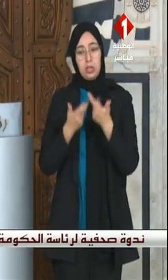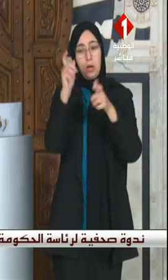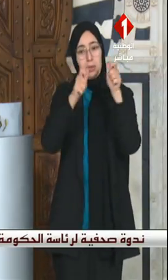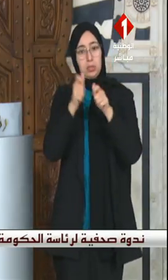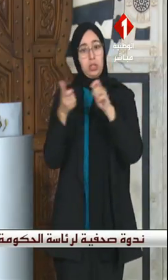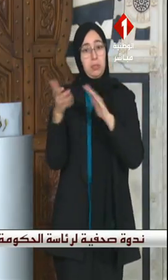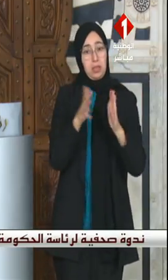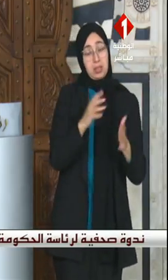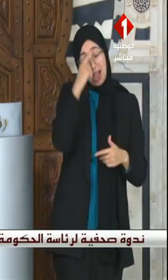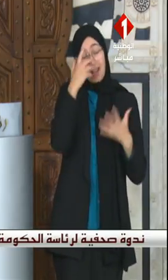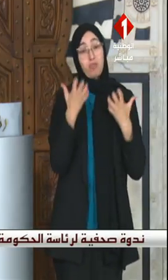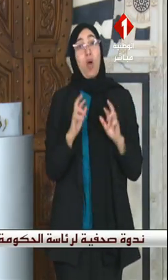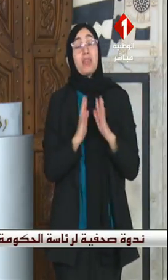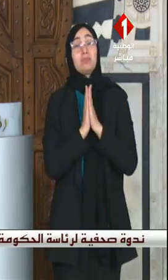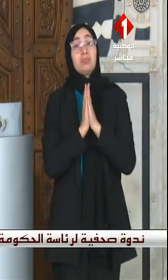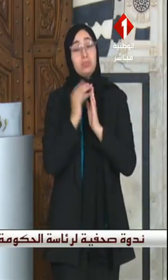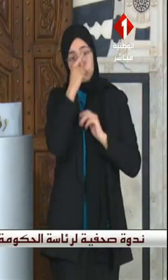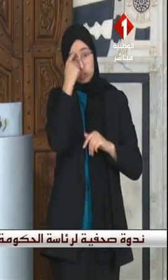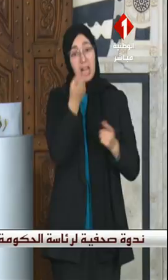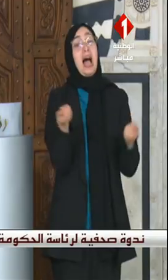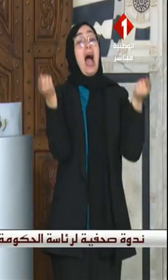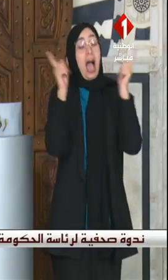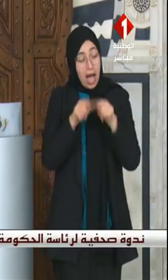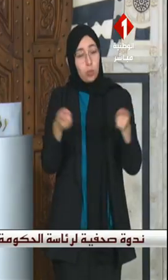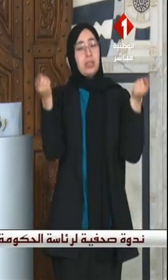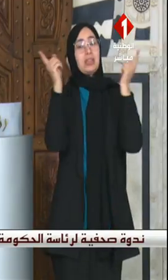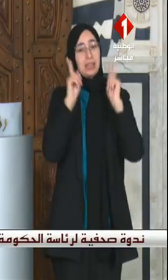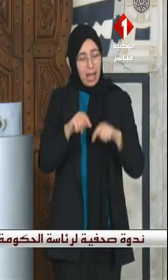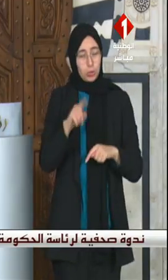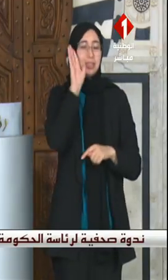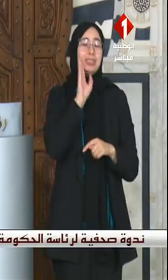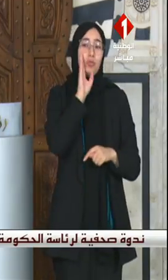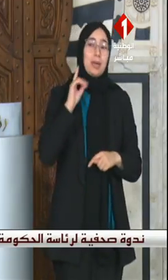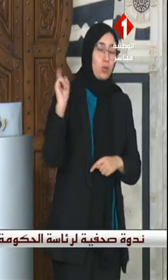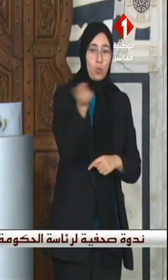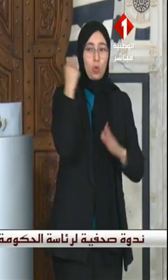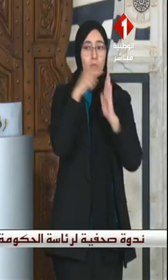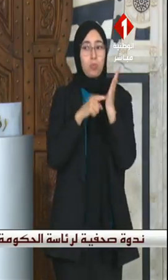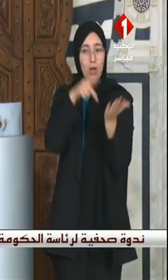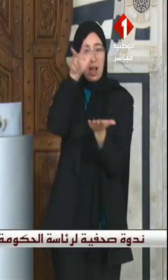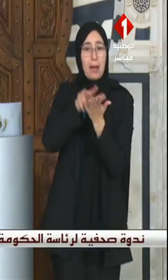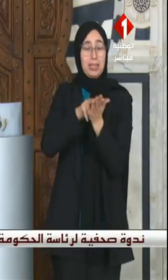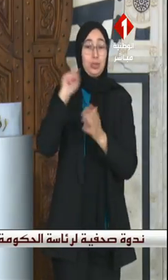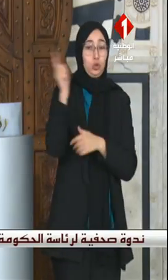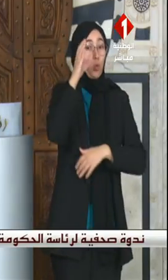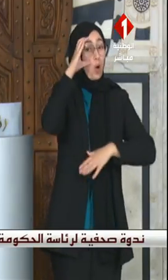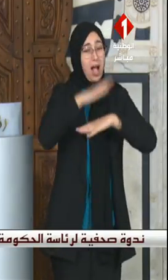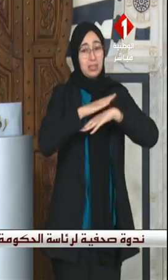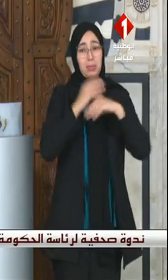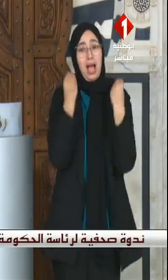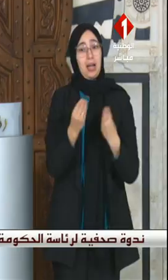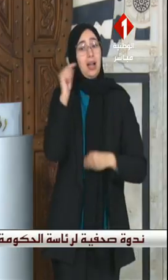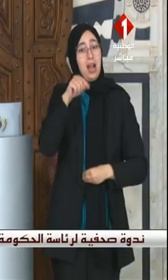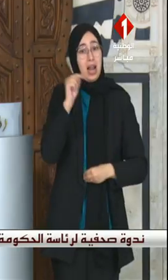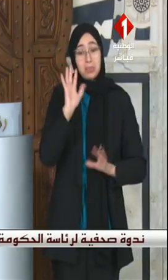له. وعذاك علاش انا نرجع ونأكد على ضرورة تطبيق الإجراءات اللي تم وضعها. راهي